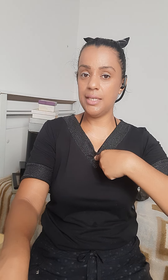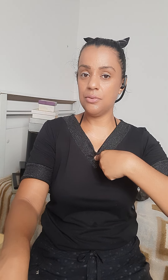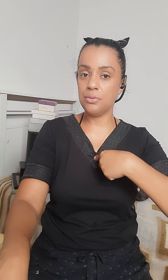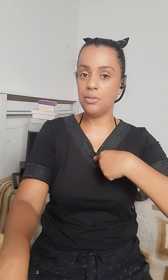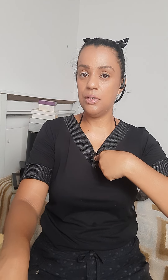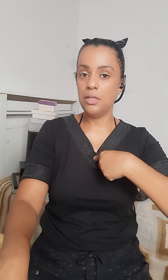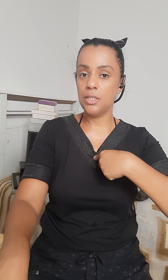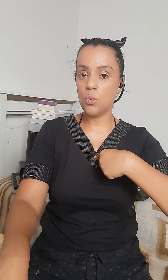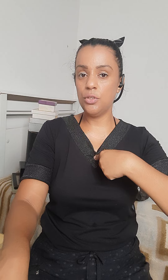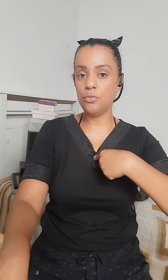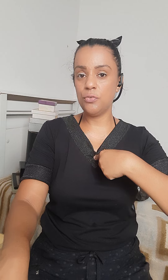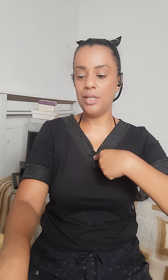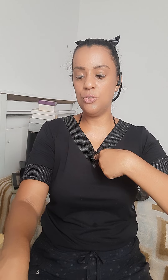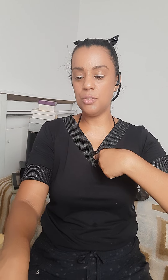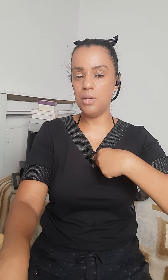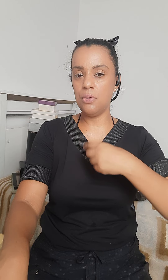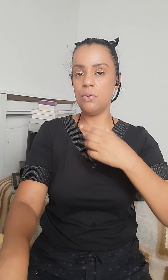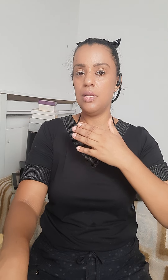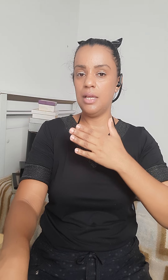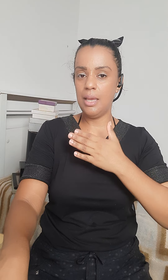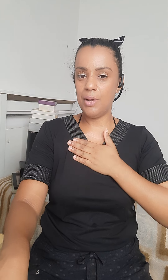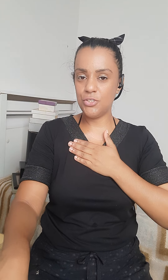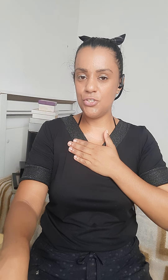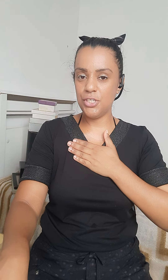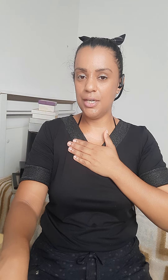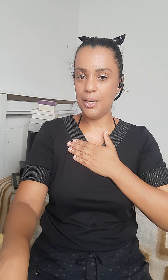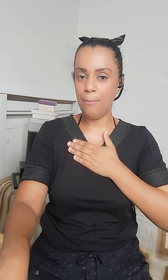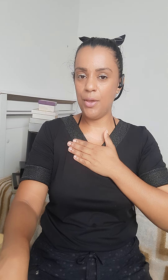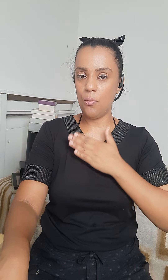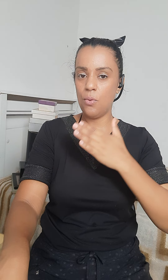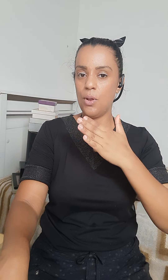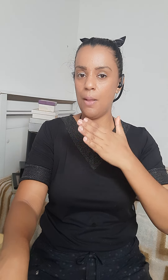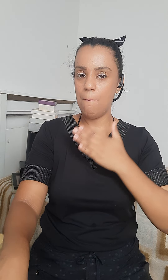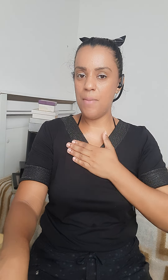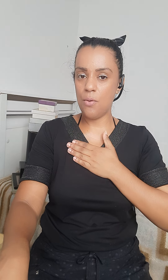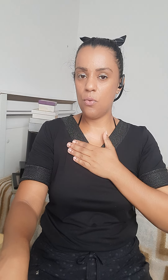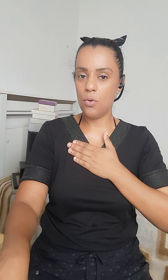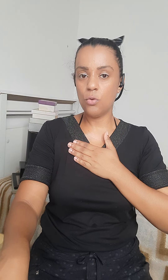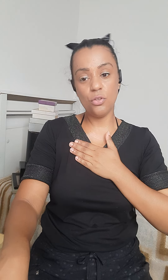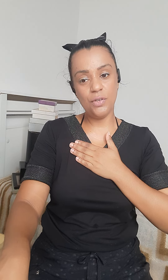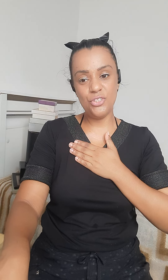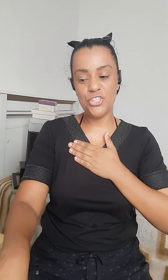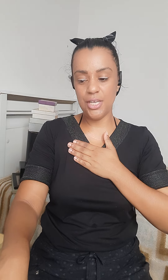atentos. Então, quando eu tô falando de meu, é batidinha, meu, meu. Quando eu tô falando de